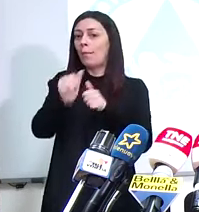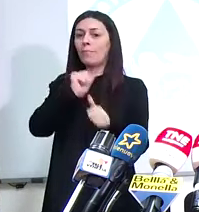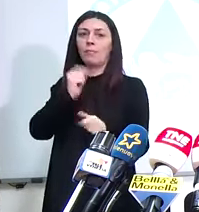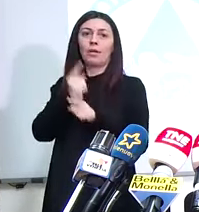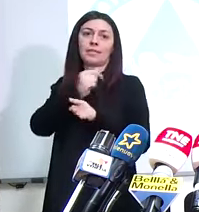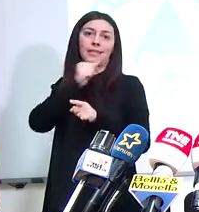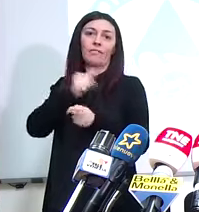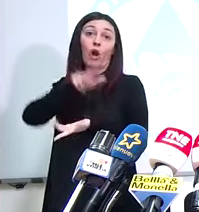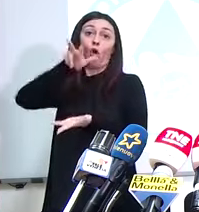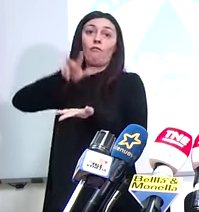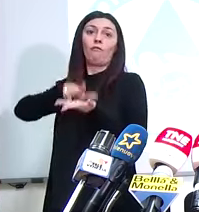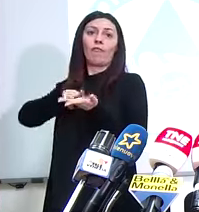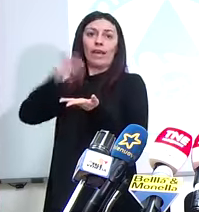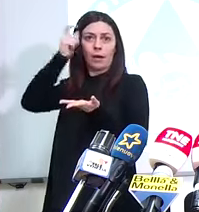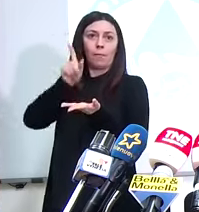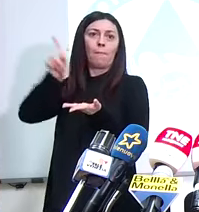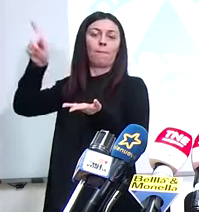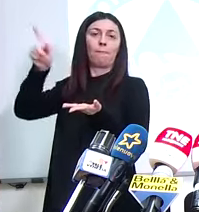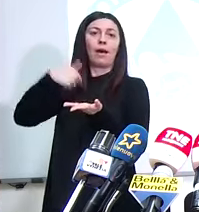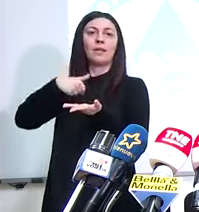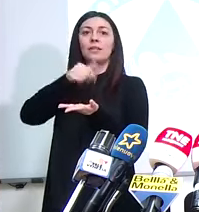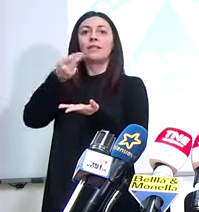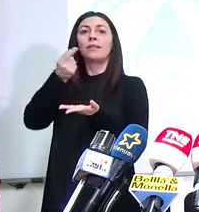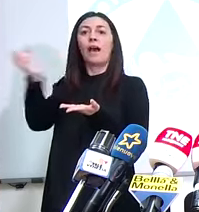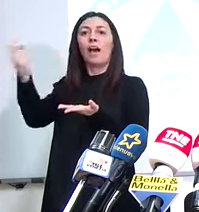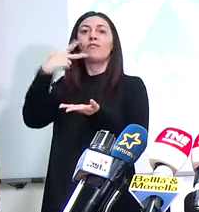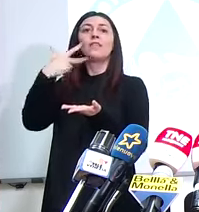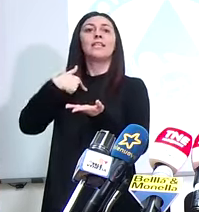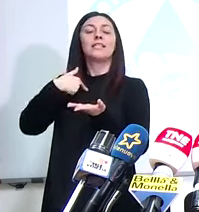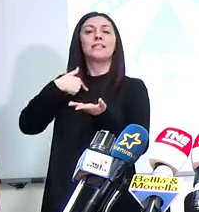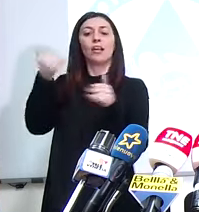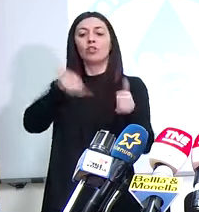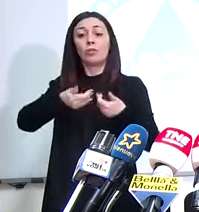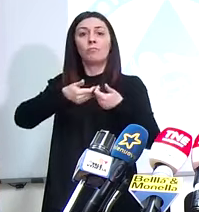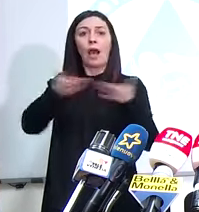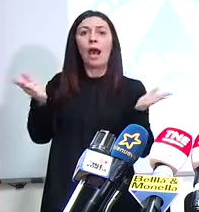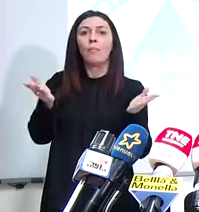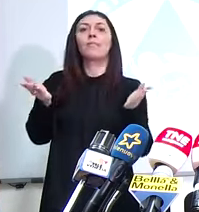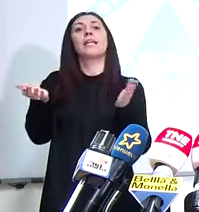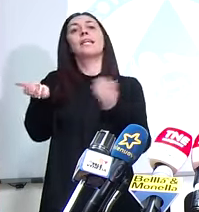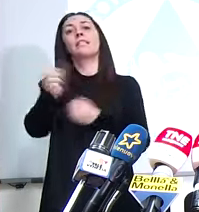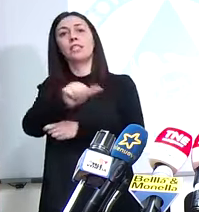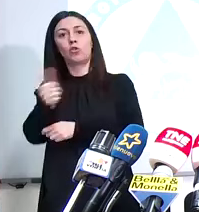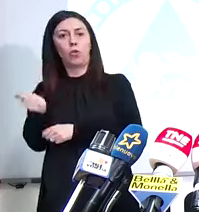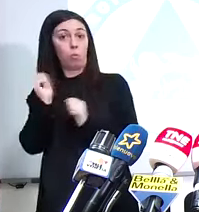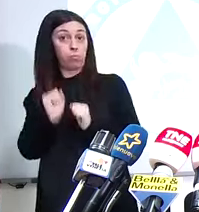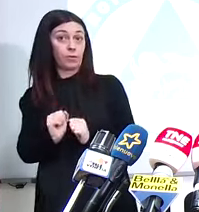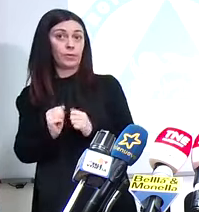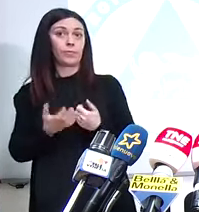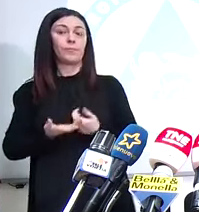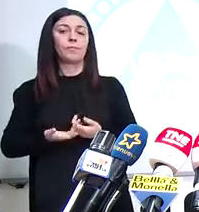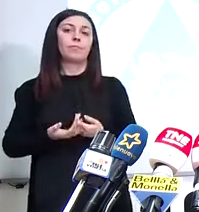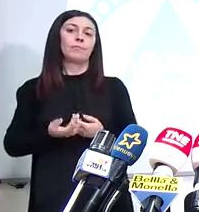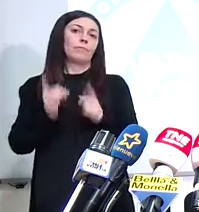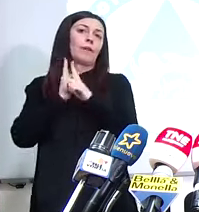c'è un pronunciamento del comitato tecnico scientifico nazionale però sapete tutto questo si sa tradurre un provvedimento governativo